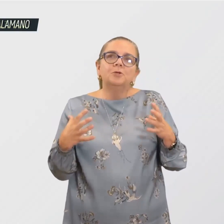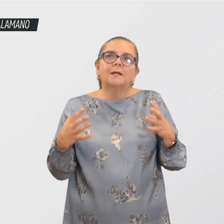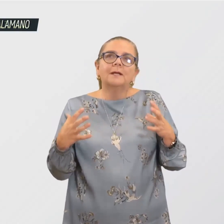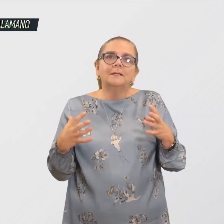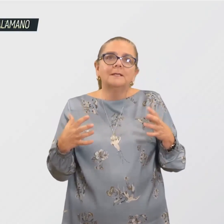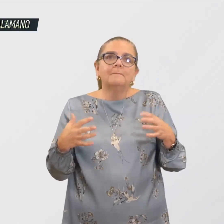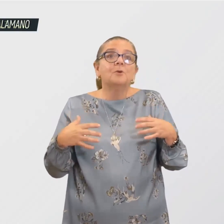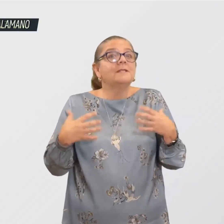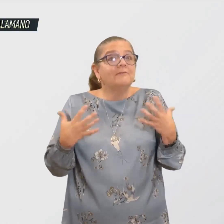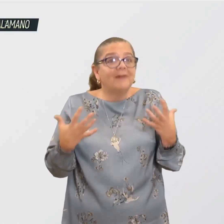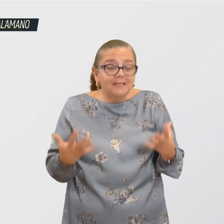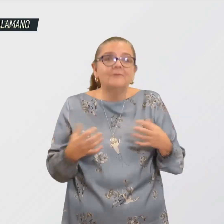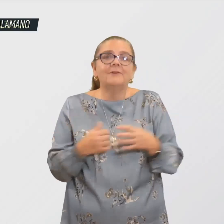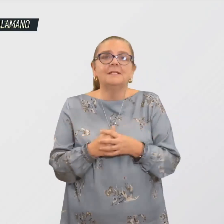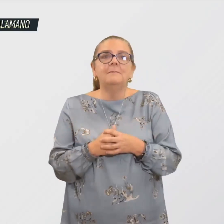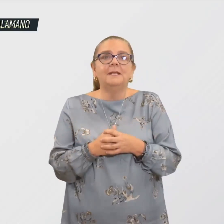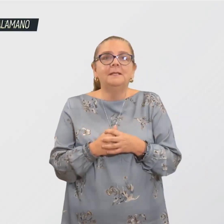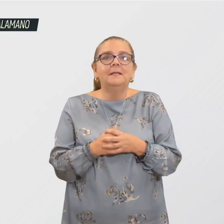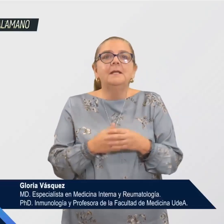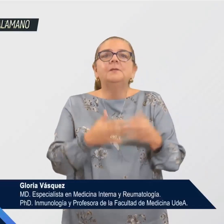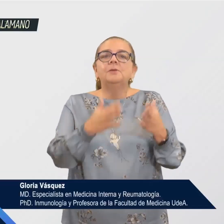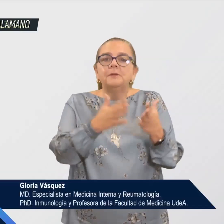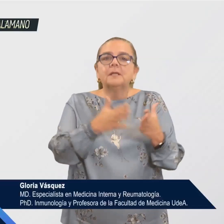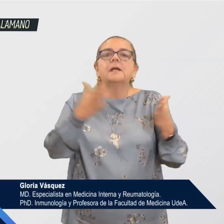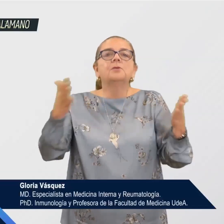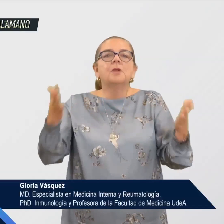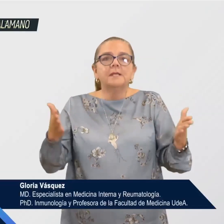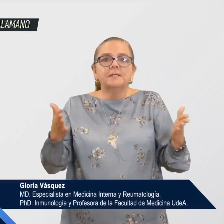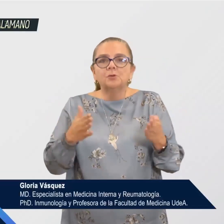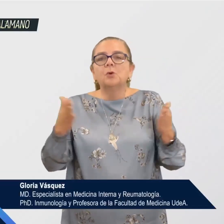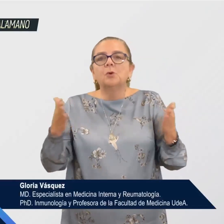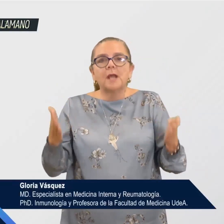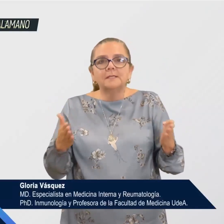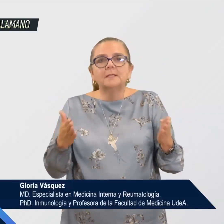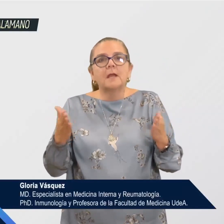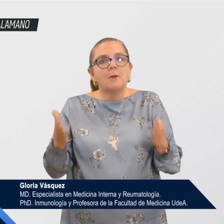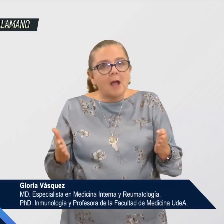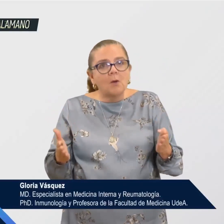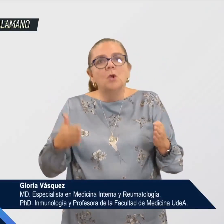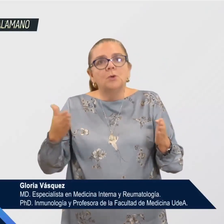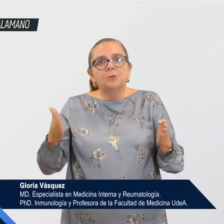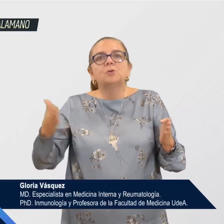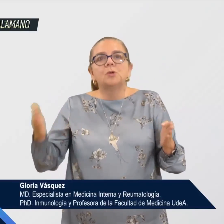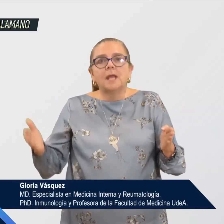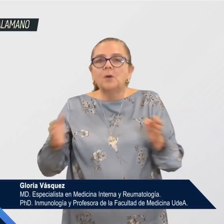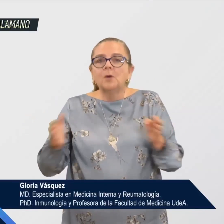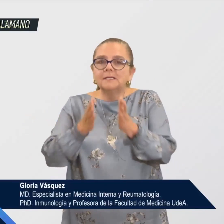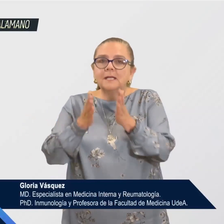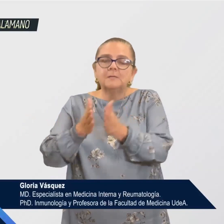se caracterizan porque se partilan fácilmente y deben tratar de organizar sus jornadas de trabajo, sus sistemas laborales que les